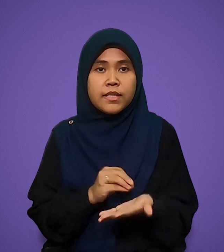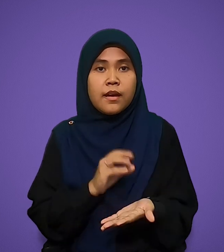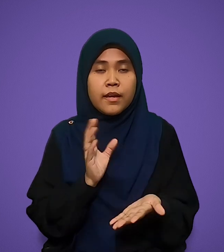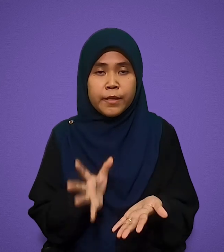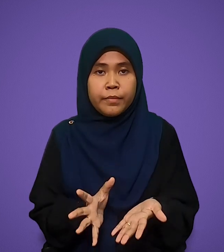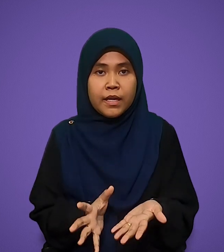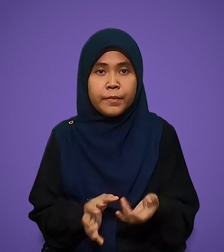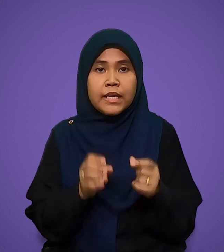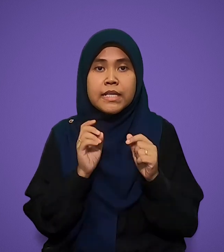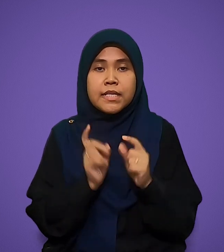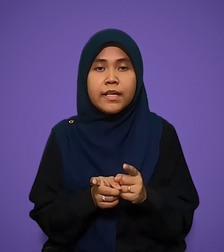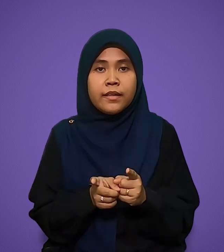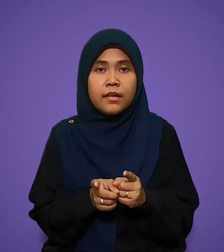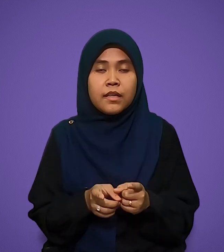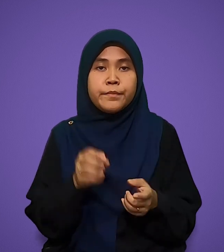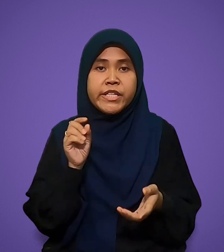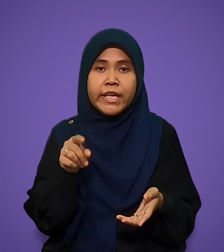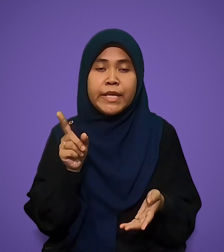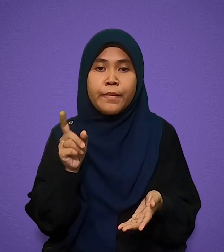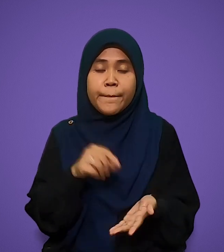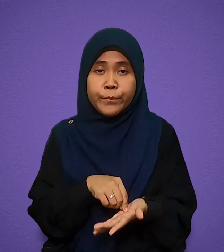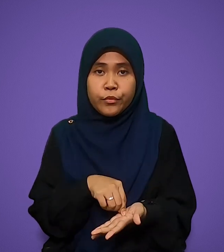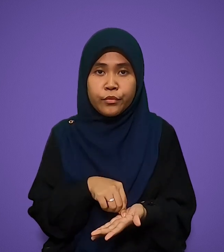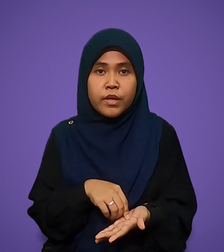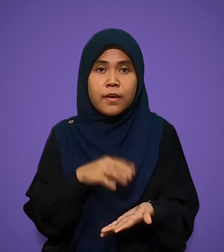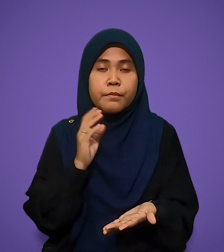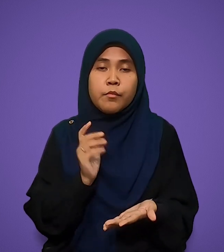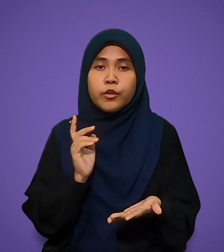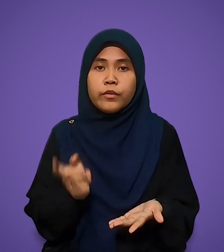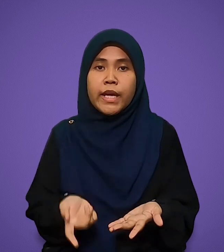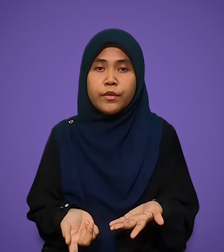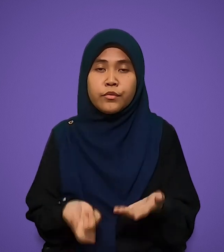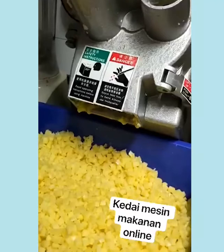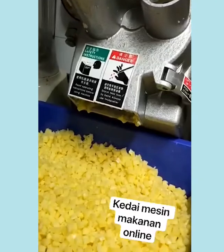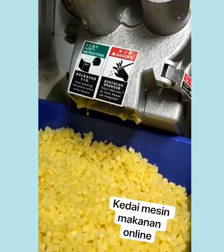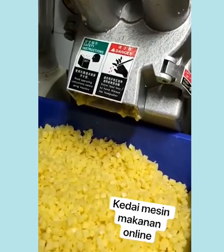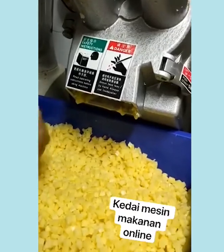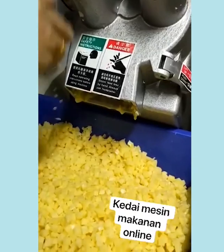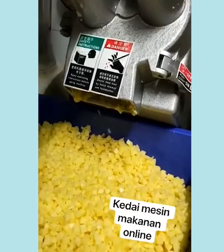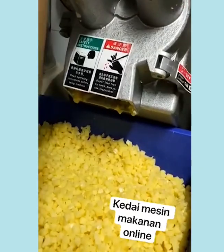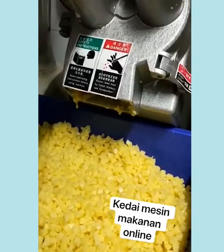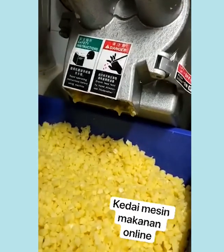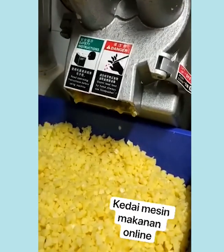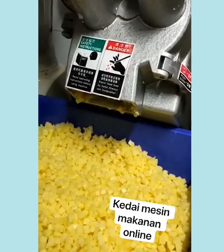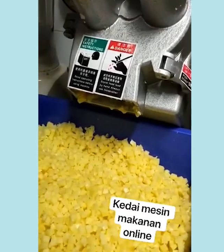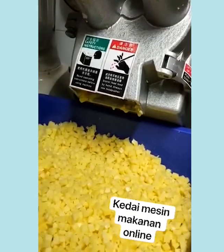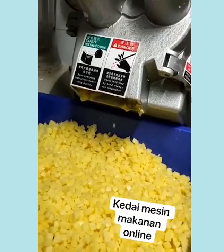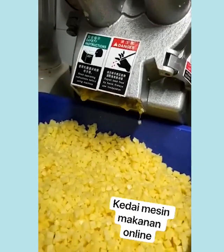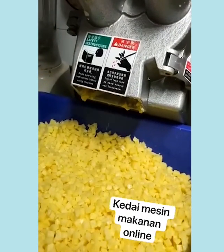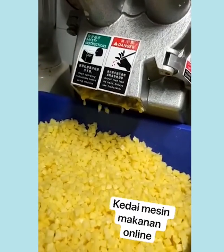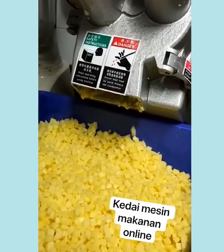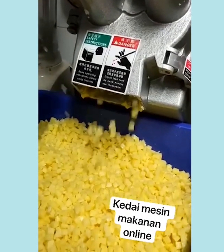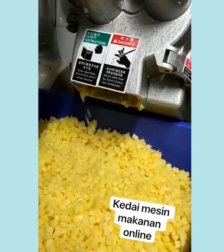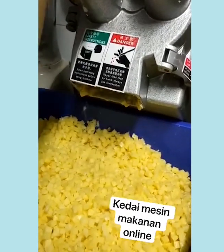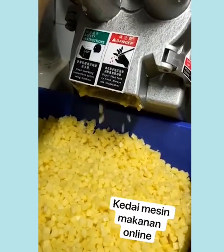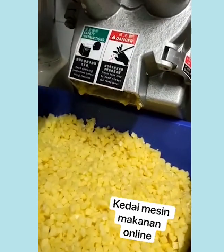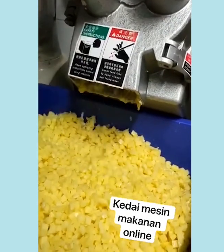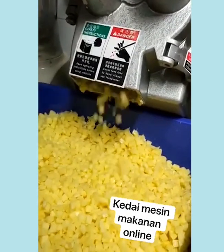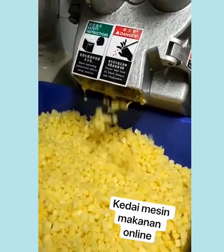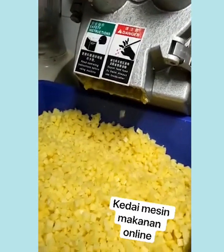pengusaha karipap. Kerana mesin ini mampu memotong dadu kentang dengan cepat dan mudah. Mesin ini